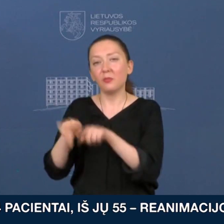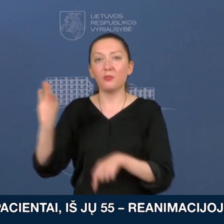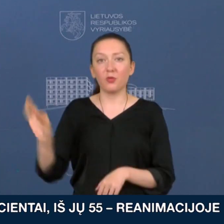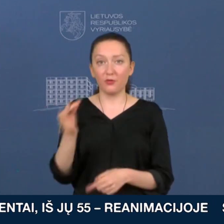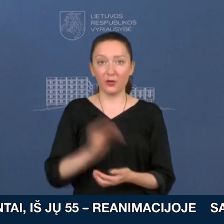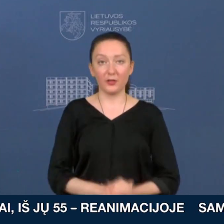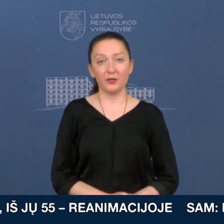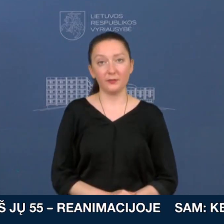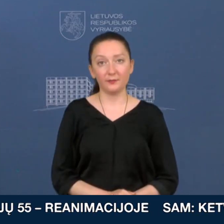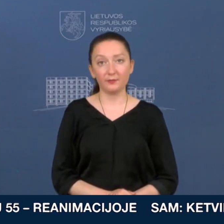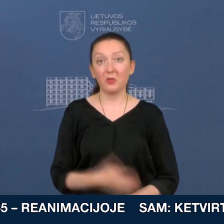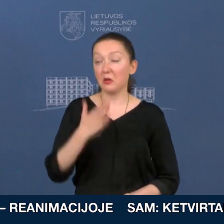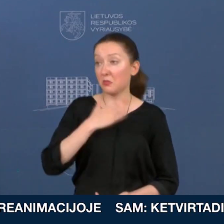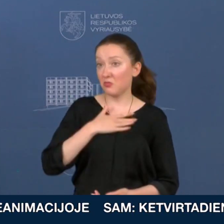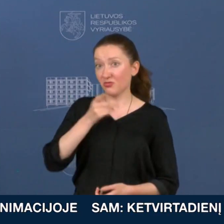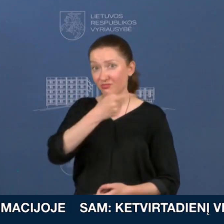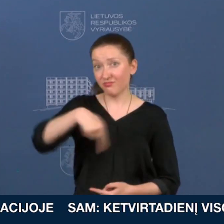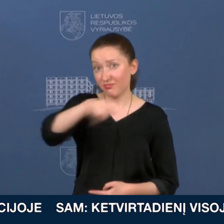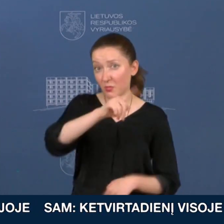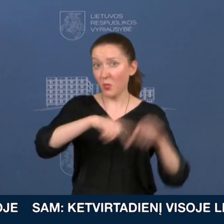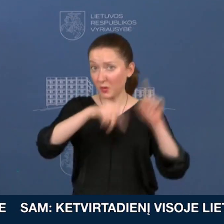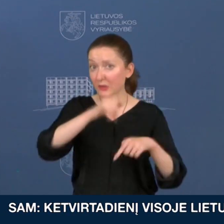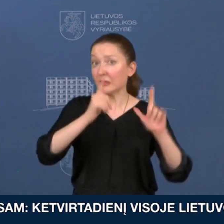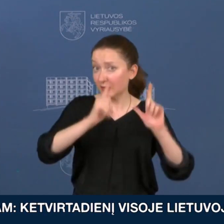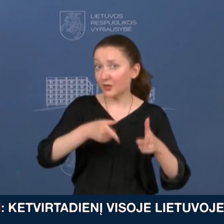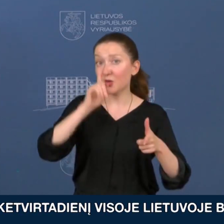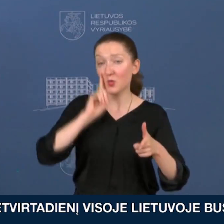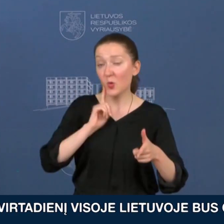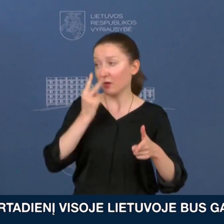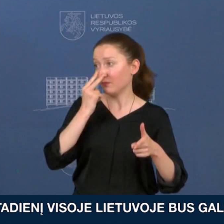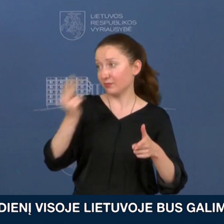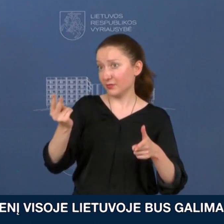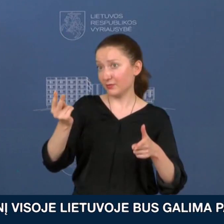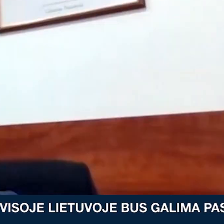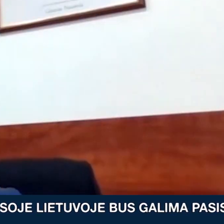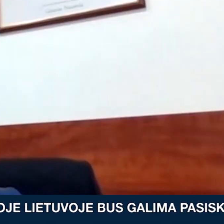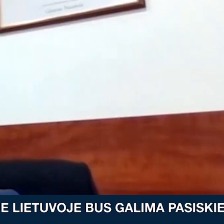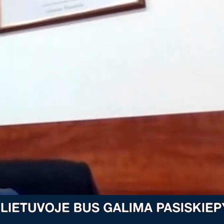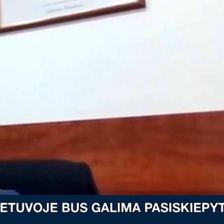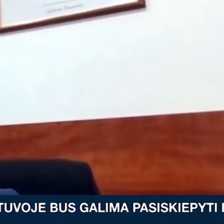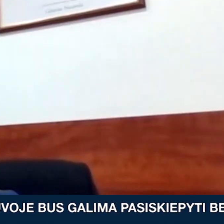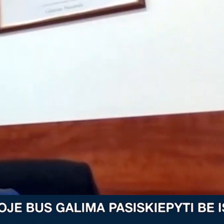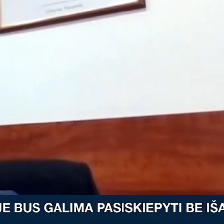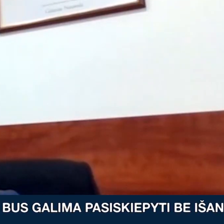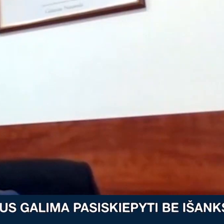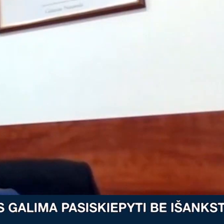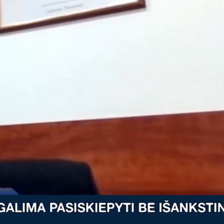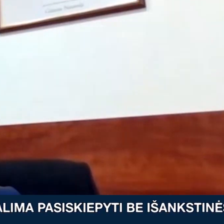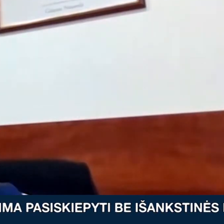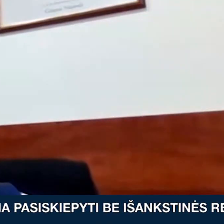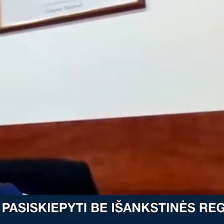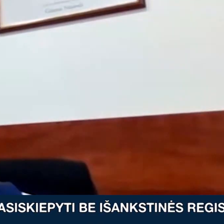Tai ar mūsų politikai tikrai norėtų jai turavoti? Rusijos paukštininkai,